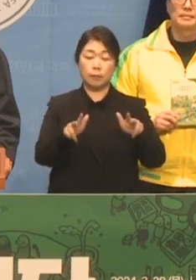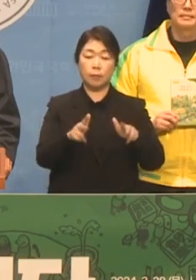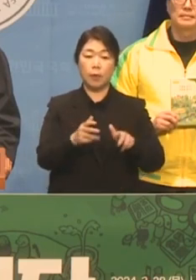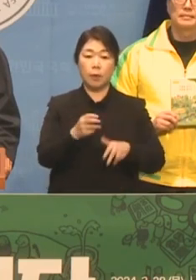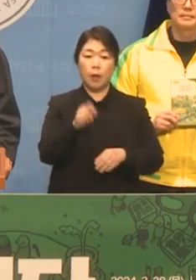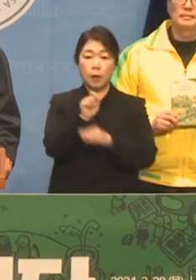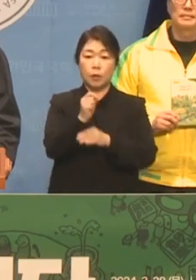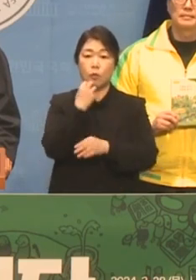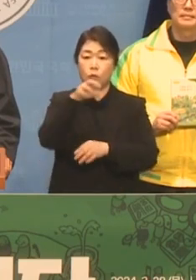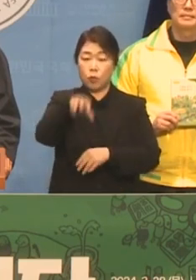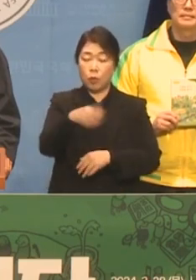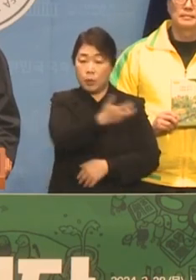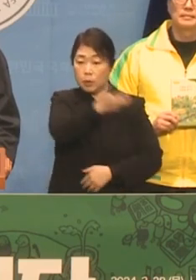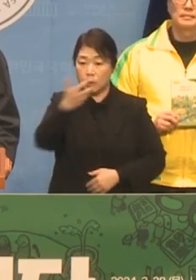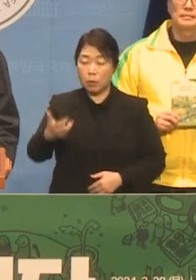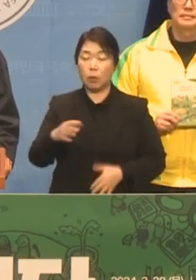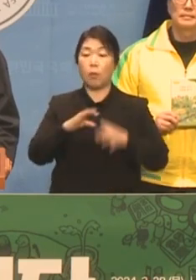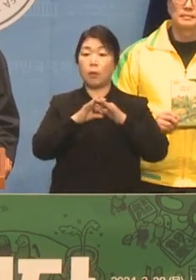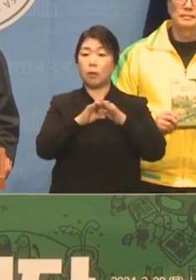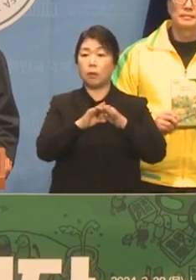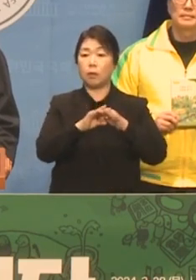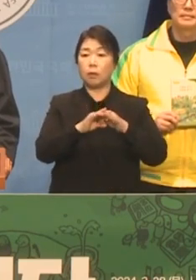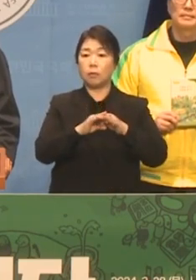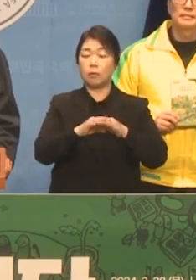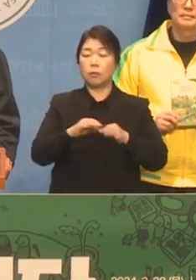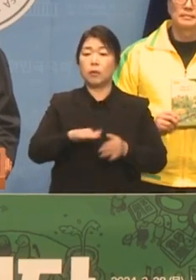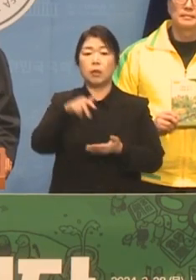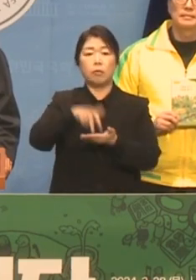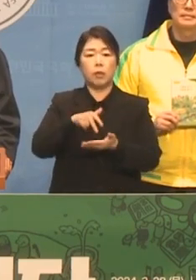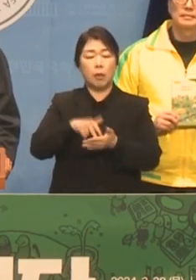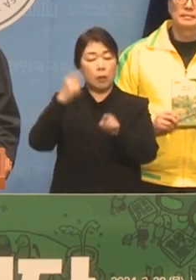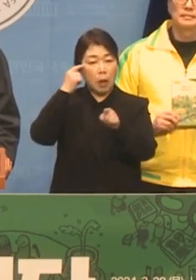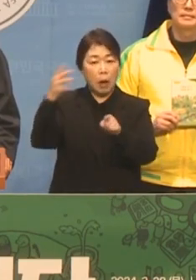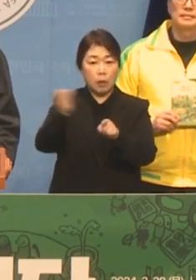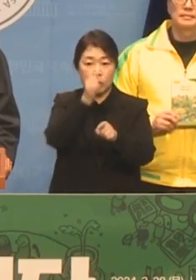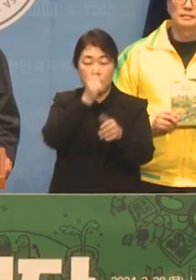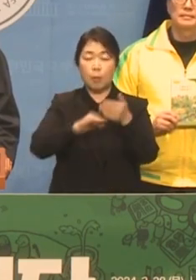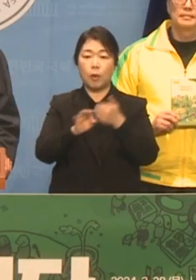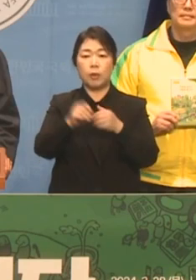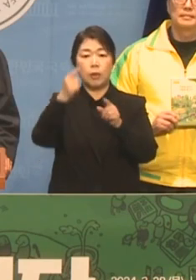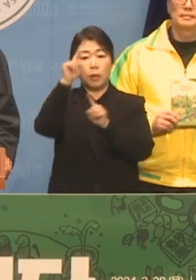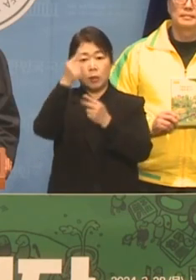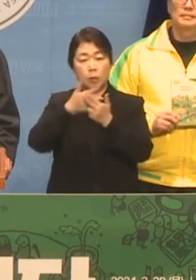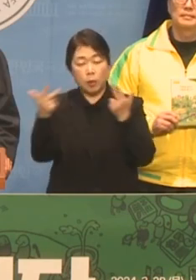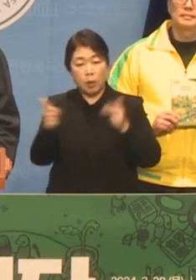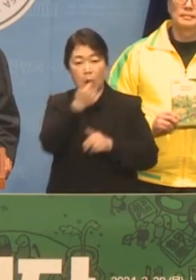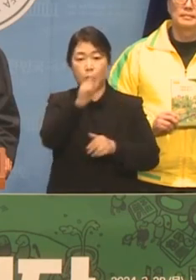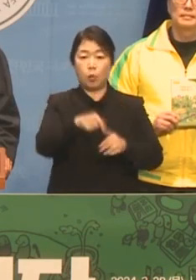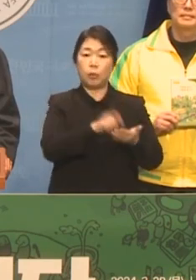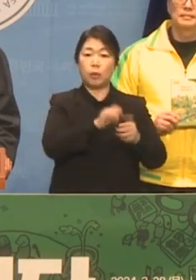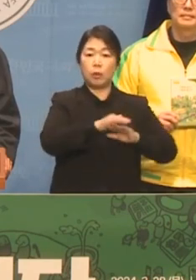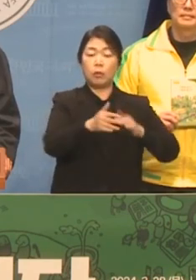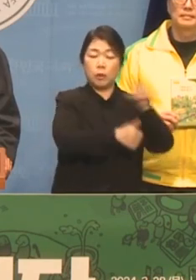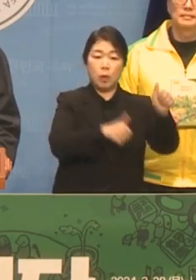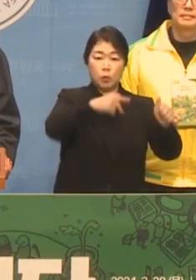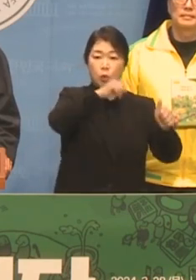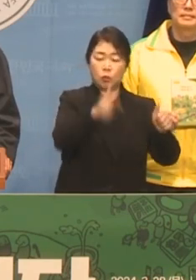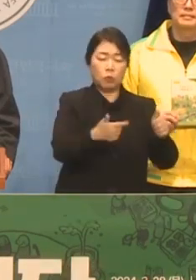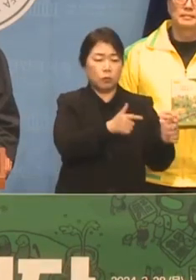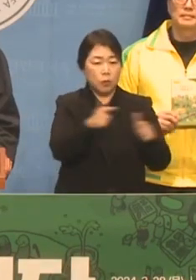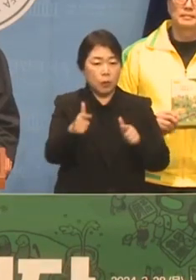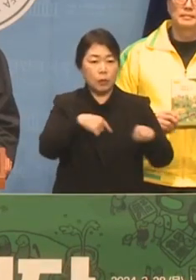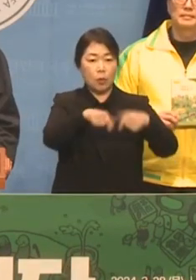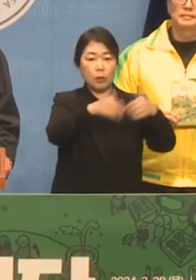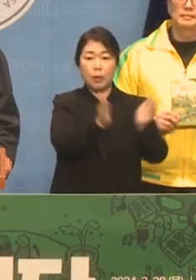관련해서 어 적극적인 입장을 모두 가지고 있다면 이재명 대표 한동훈 비대위원장 조국 대표 등 주요